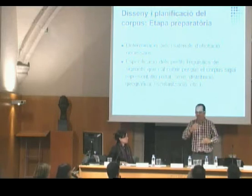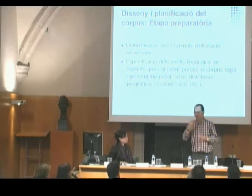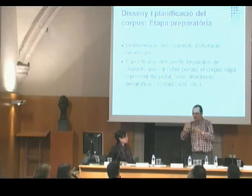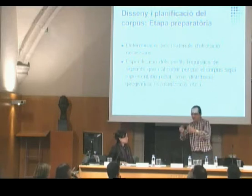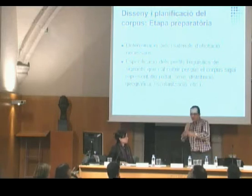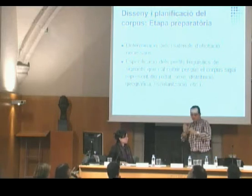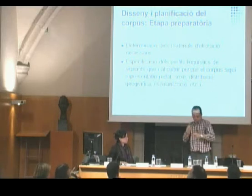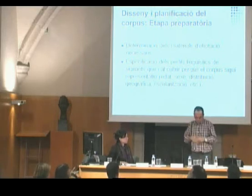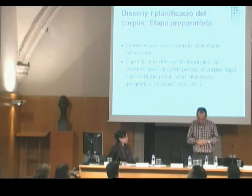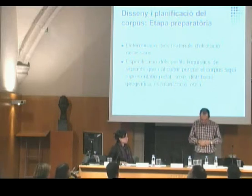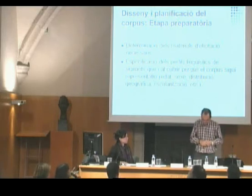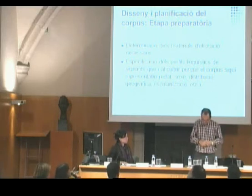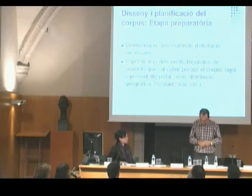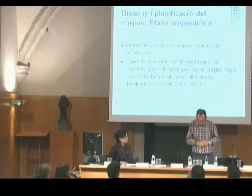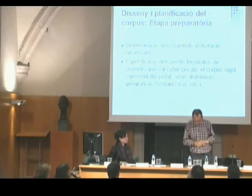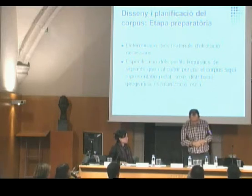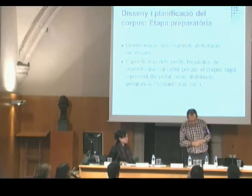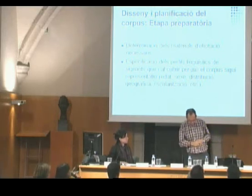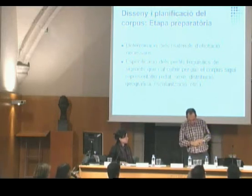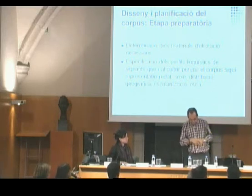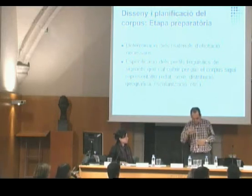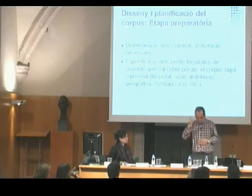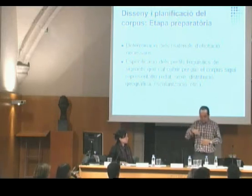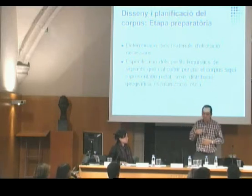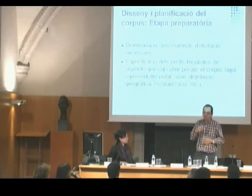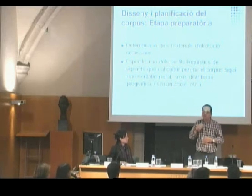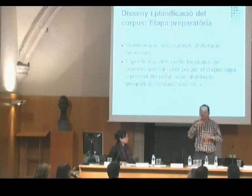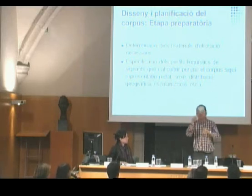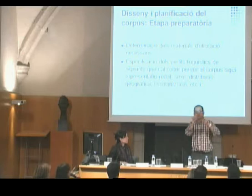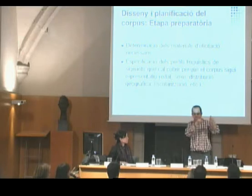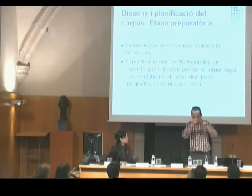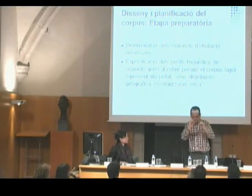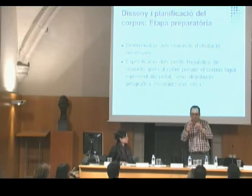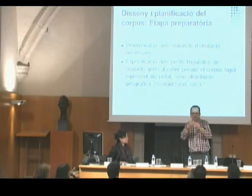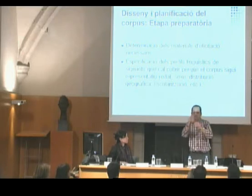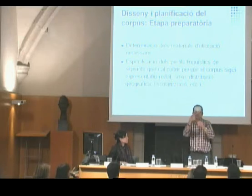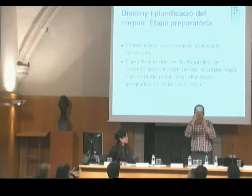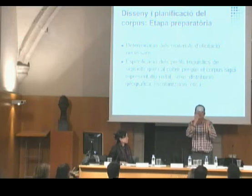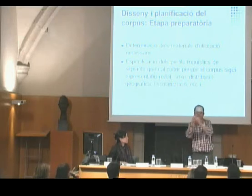discursos artificials i amb poc contingut.